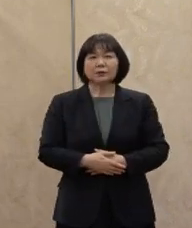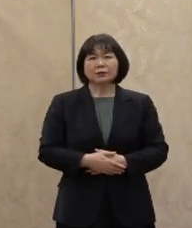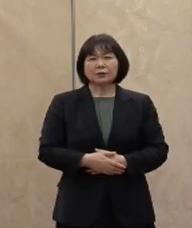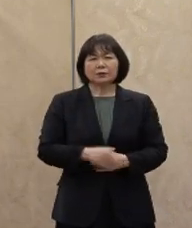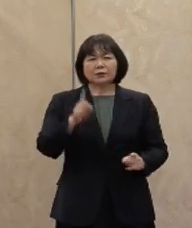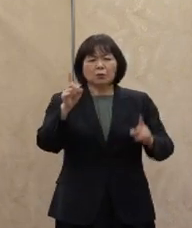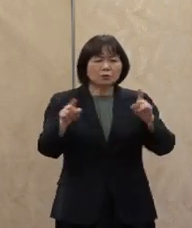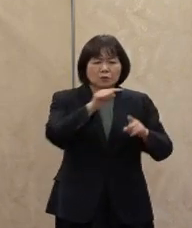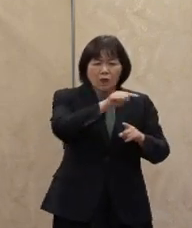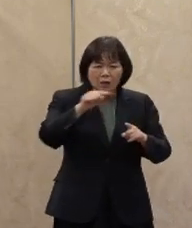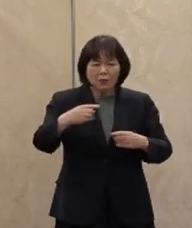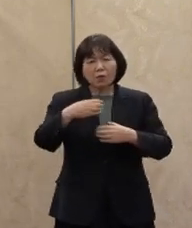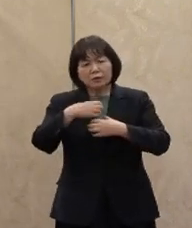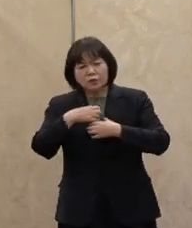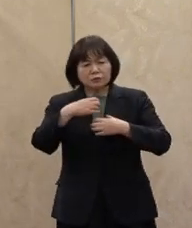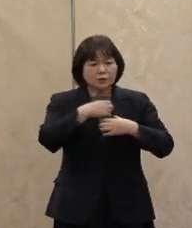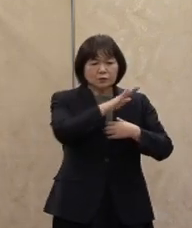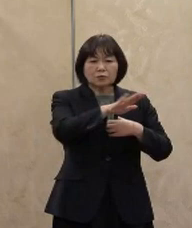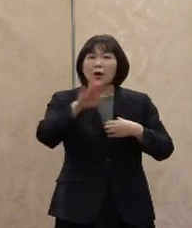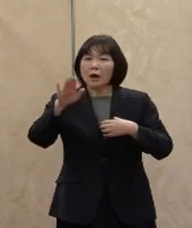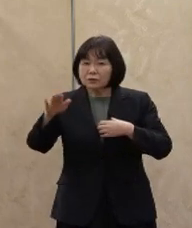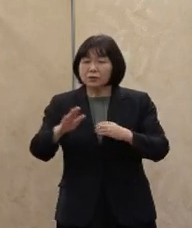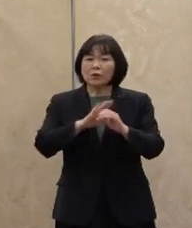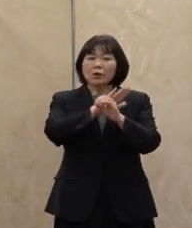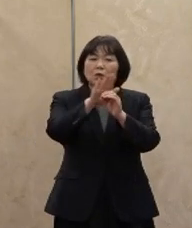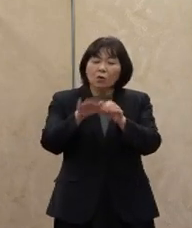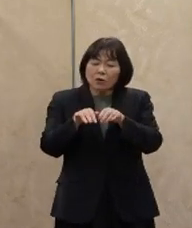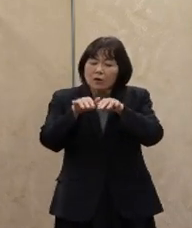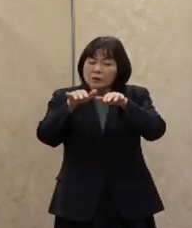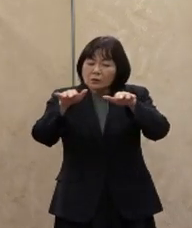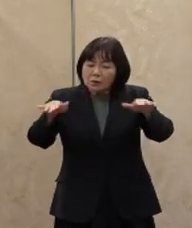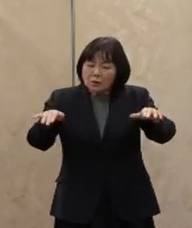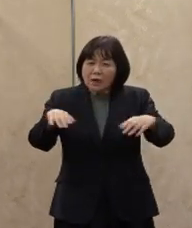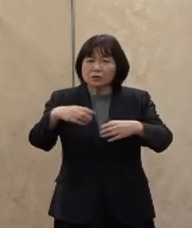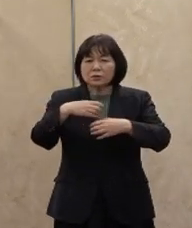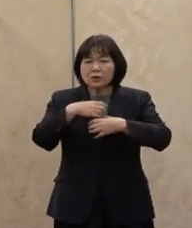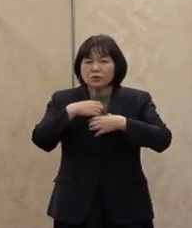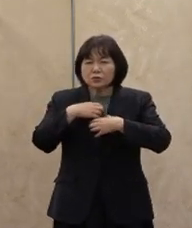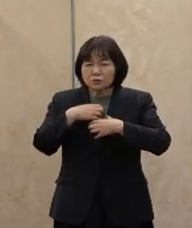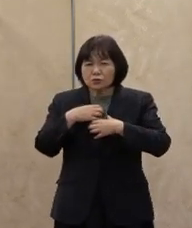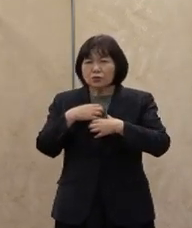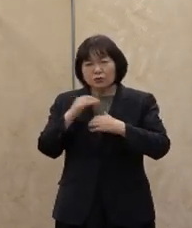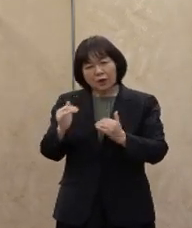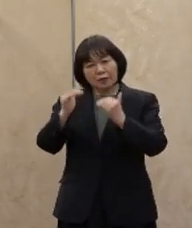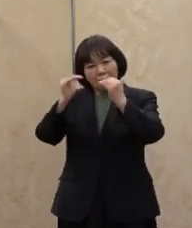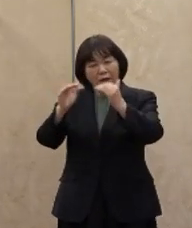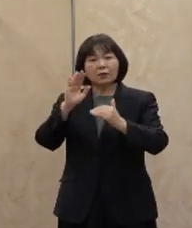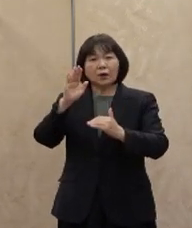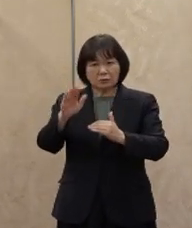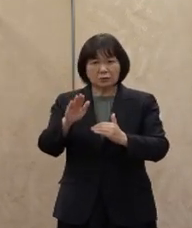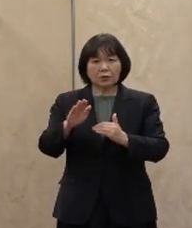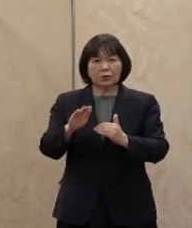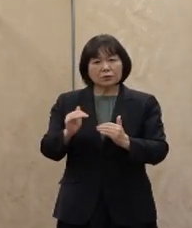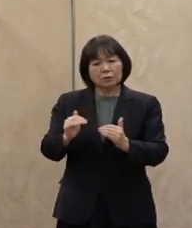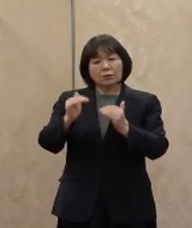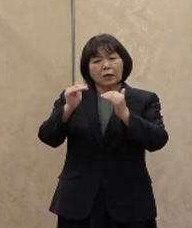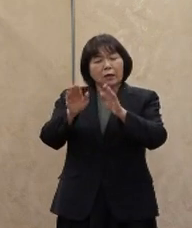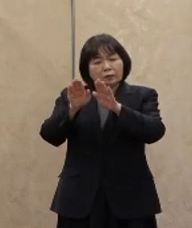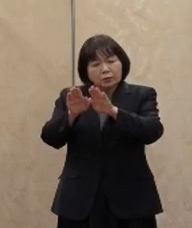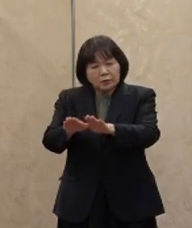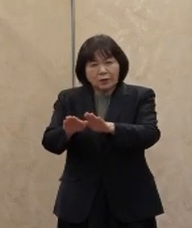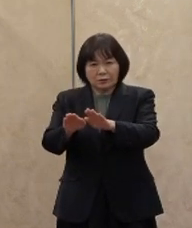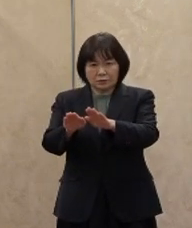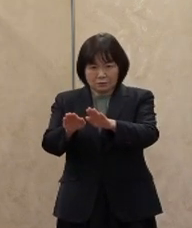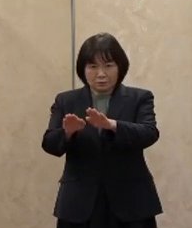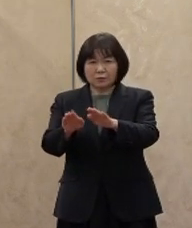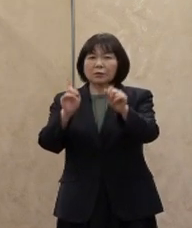どっちとってもリスクゼロがないんですけども、コロナのが広がるリスクってのはものすごく大きいっていうのはあるわけですから、それを少しでも減らし